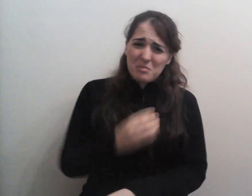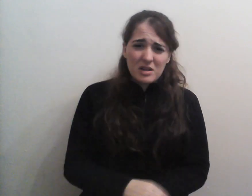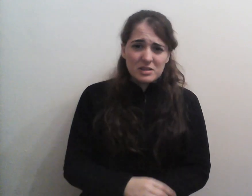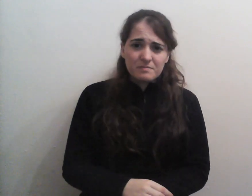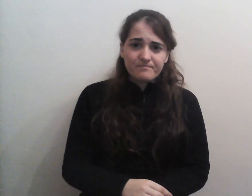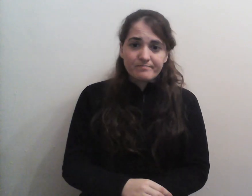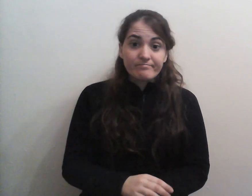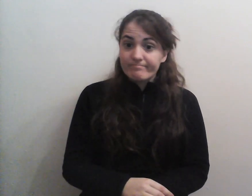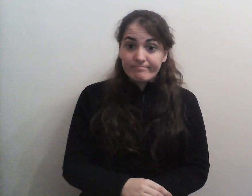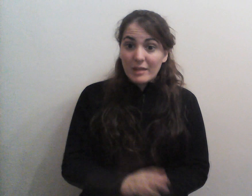Pedro su carta?